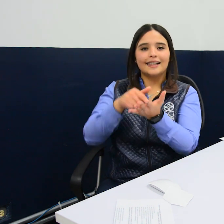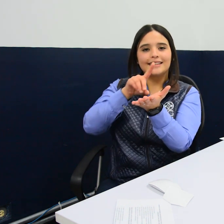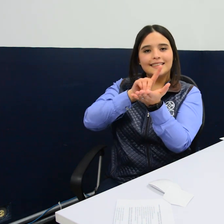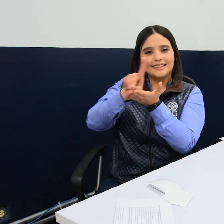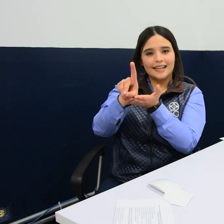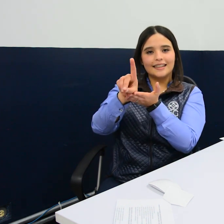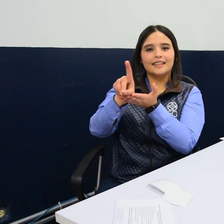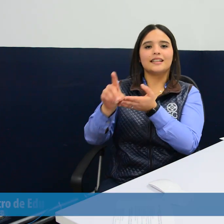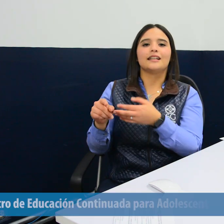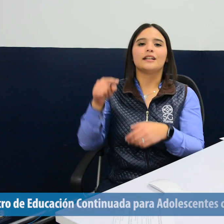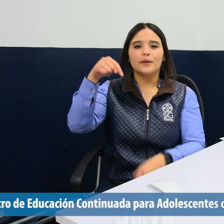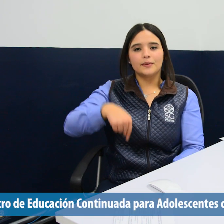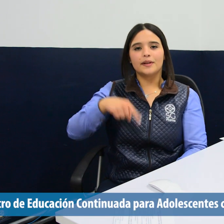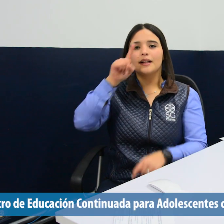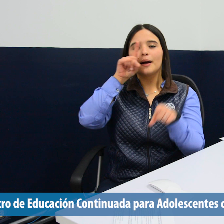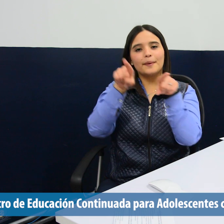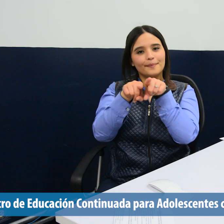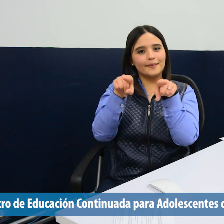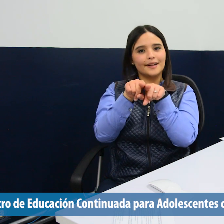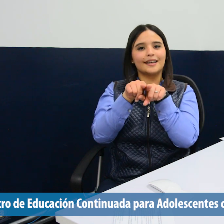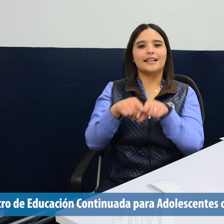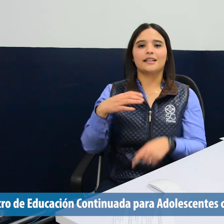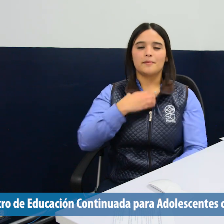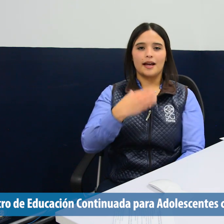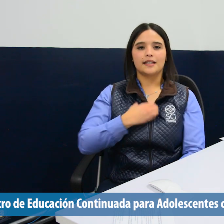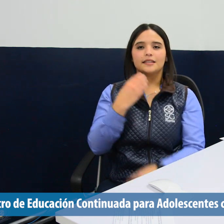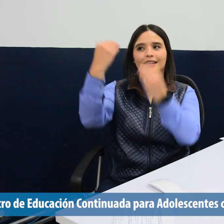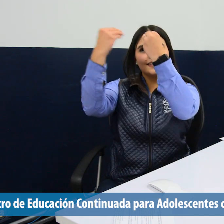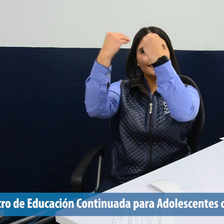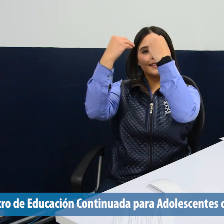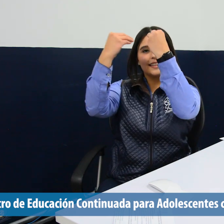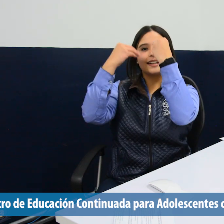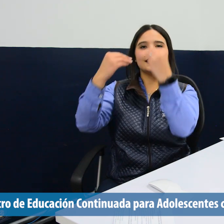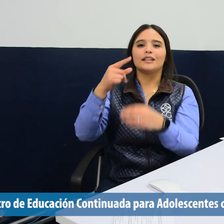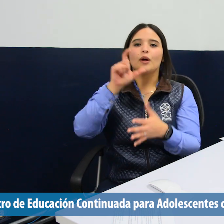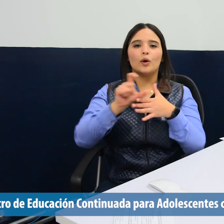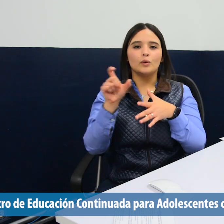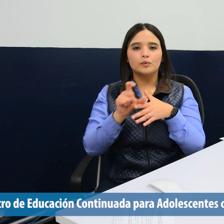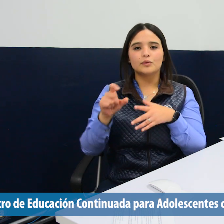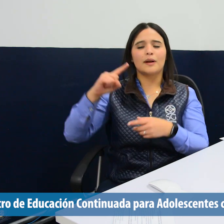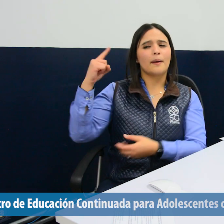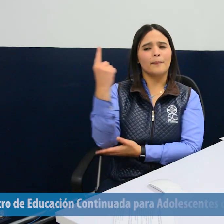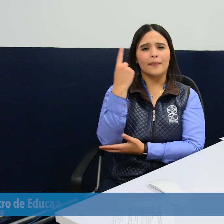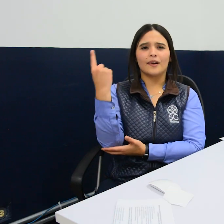Secada. Allí también las maestras me enseñaron muchas cosas